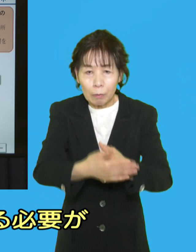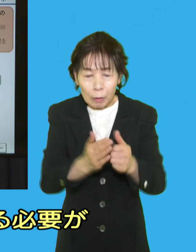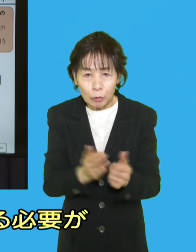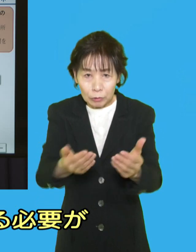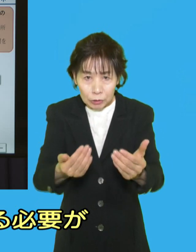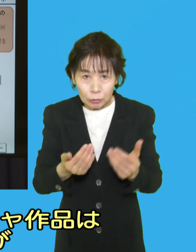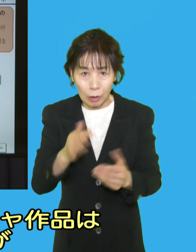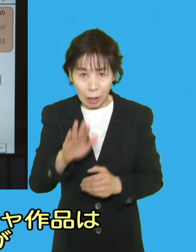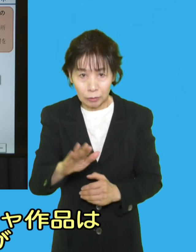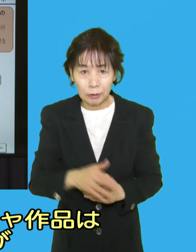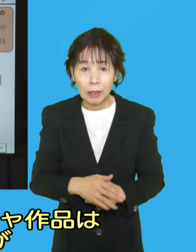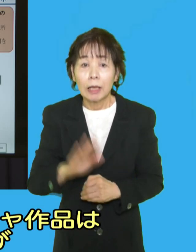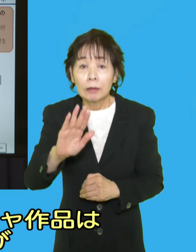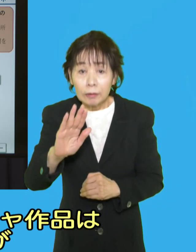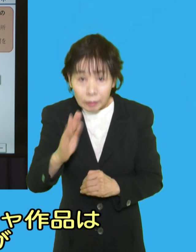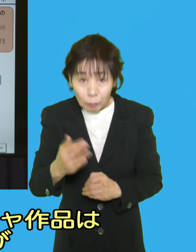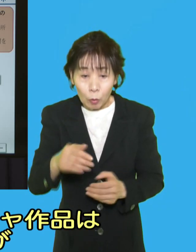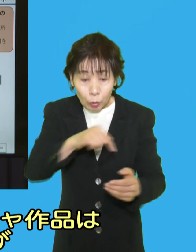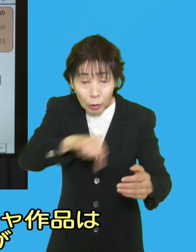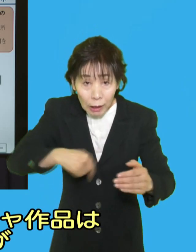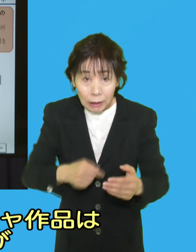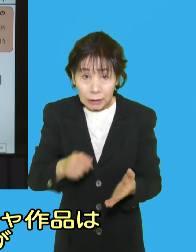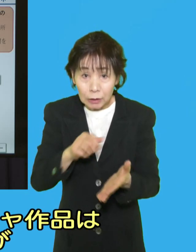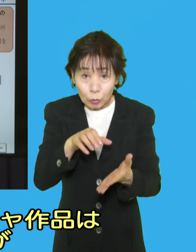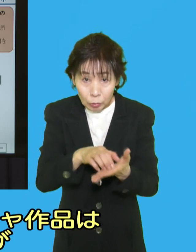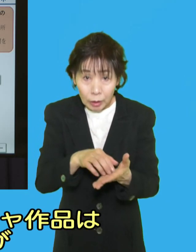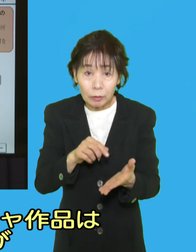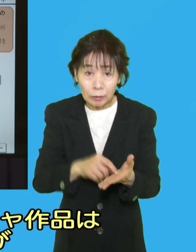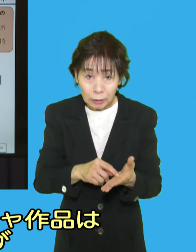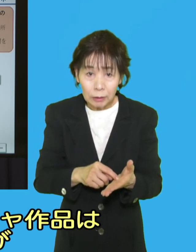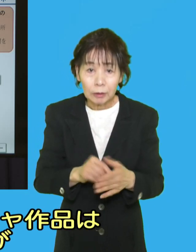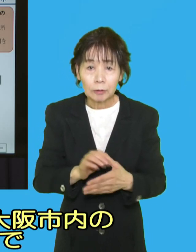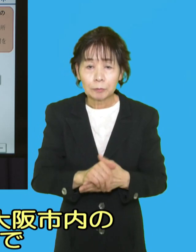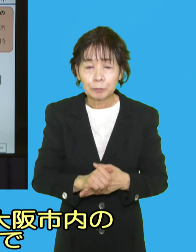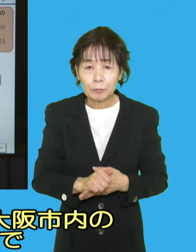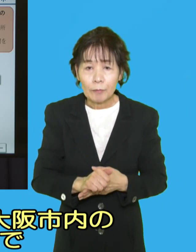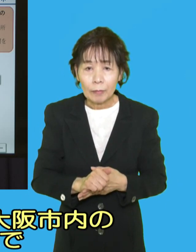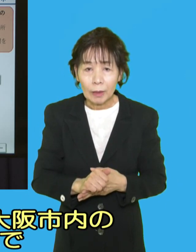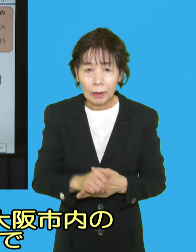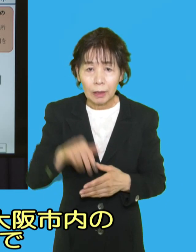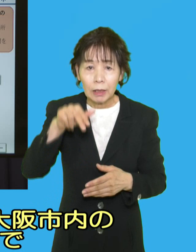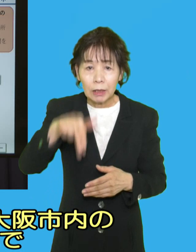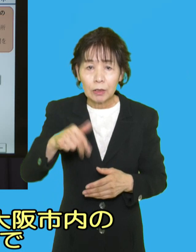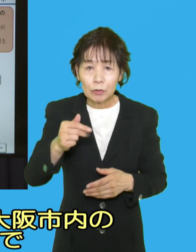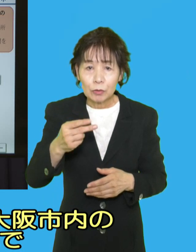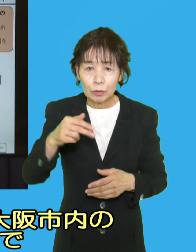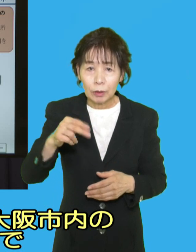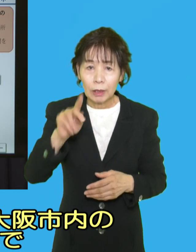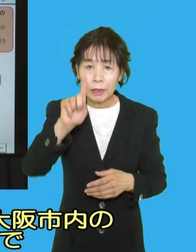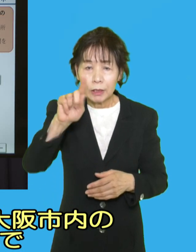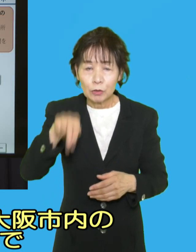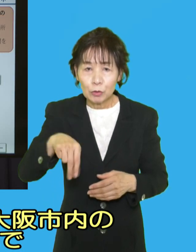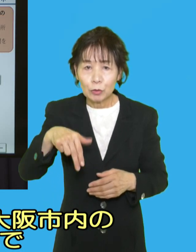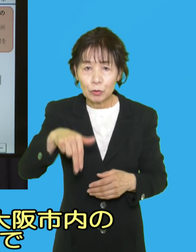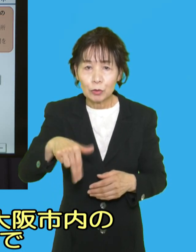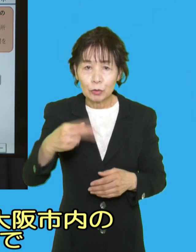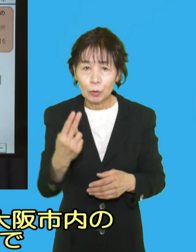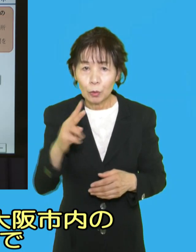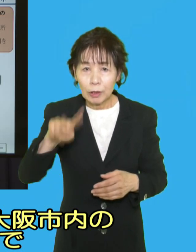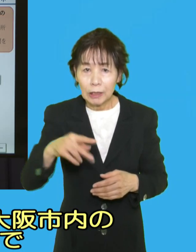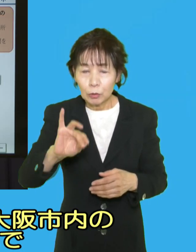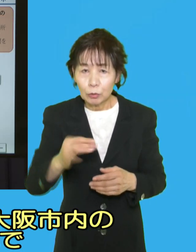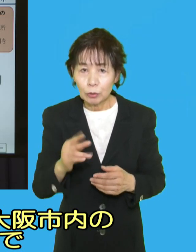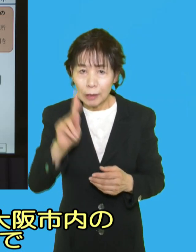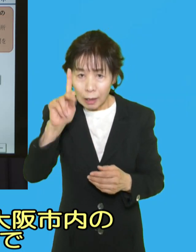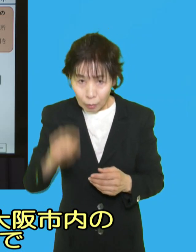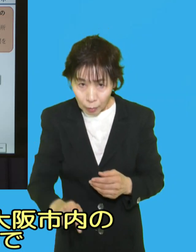ふうに思っています。まあ、この中で書いている、まあ、未著作品というのは置きたいなと思っているんですが、ヒストリックカーについては今は大阪